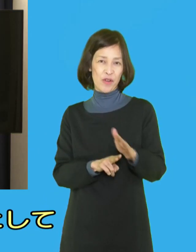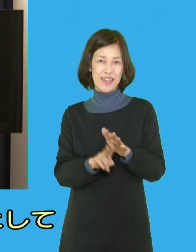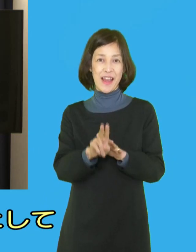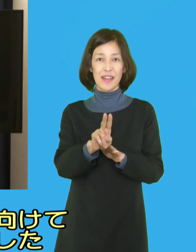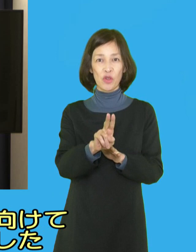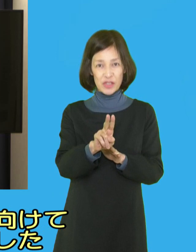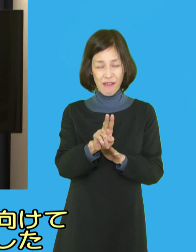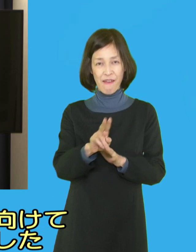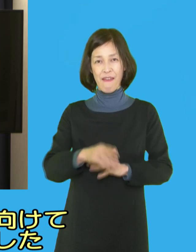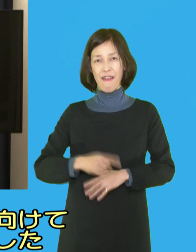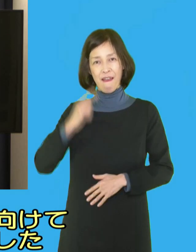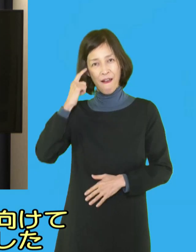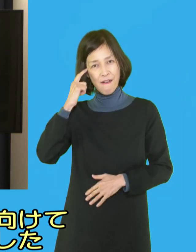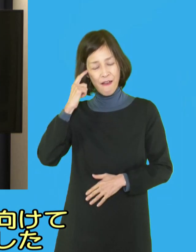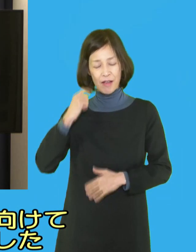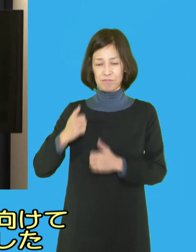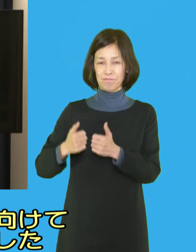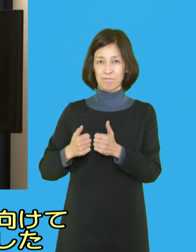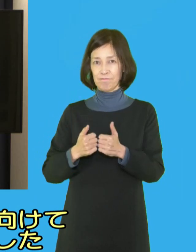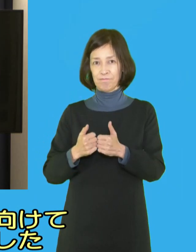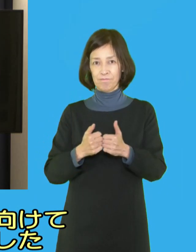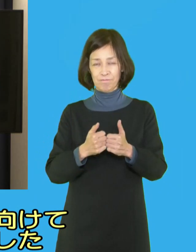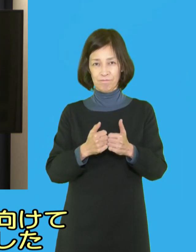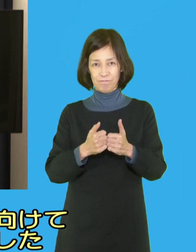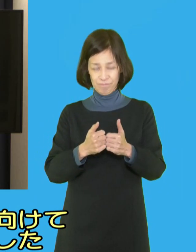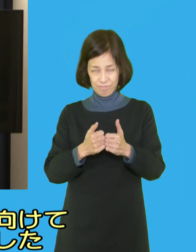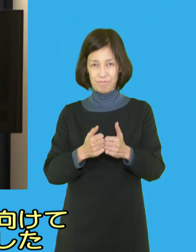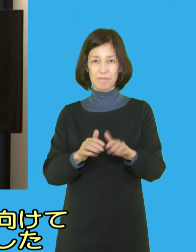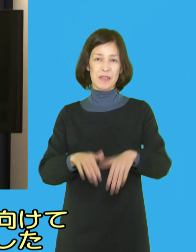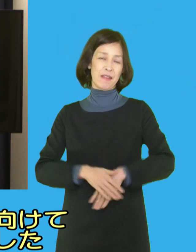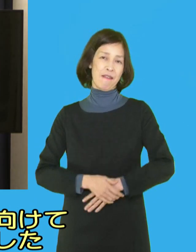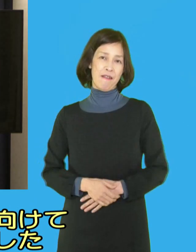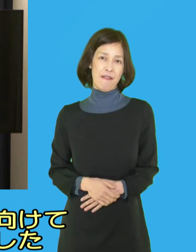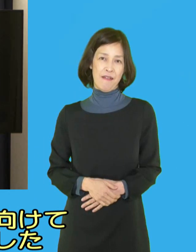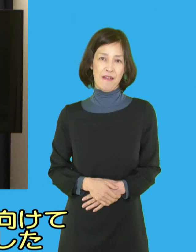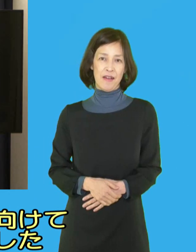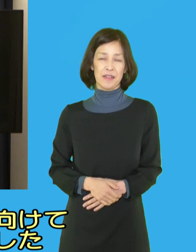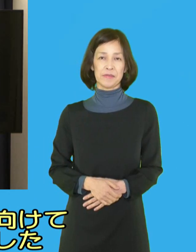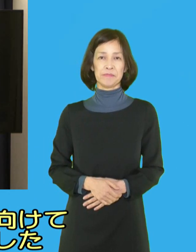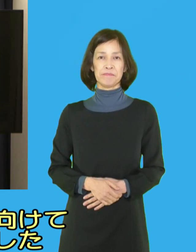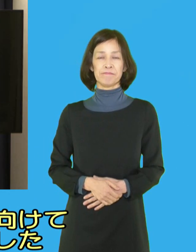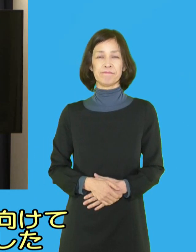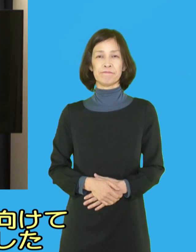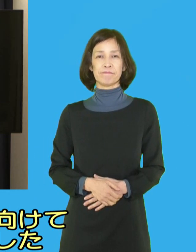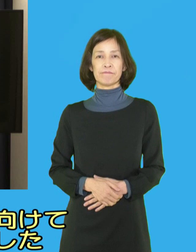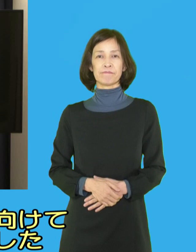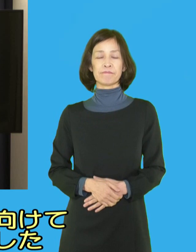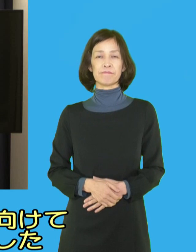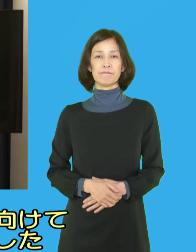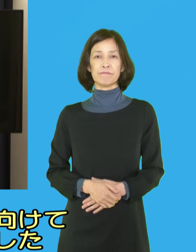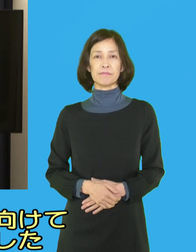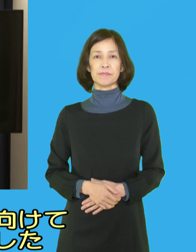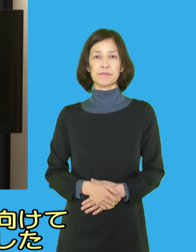間、世界遺産の創造、魅力創造に向けて内容を考えてもらい